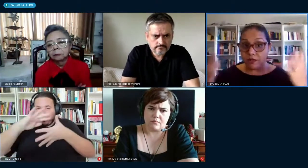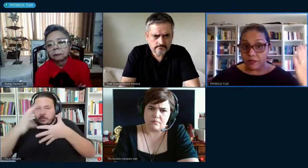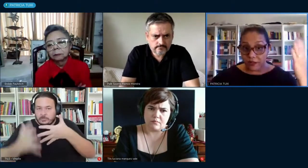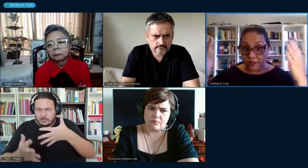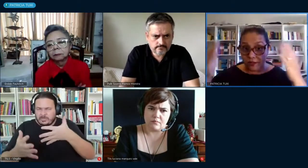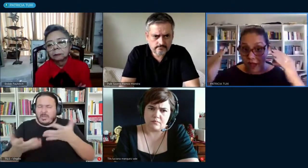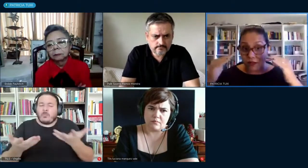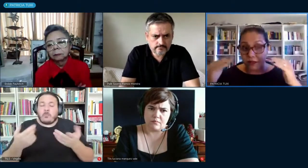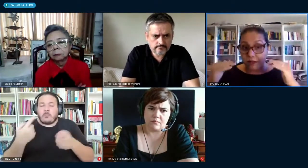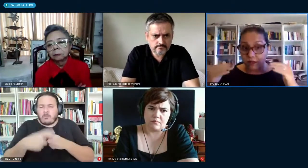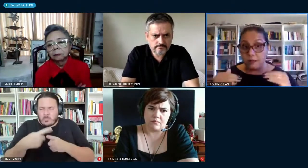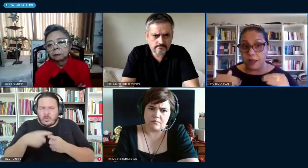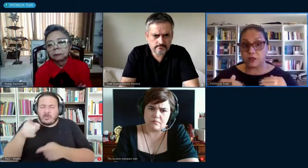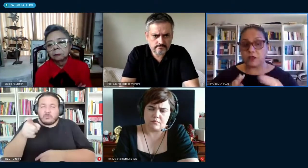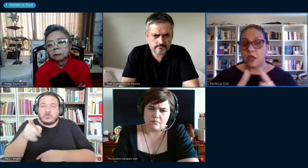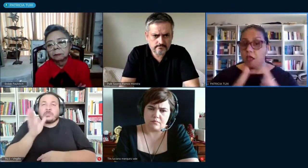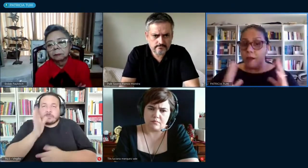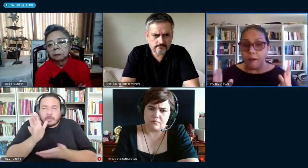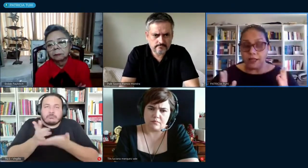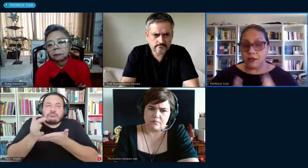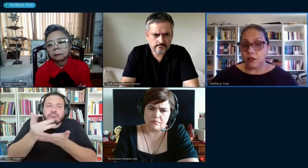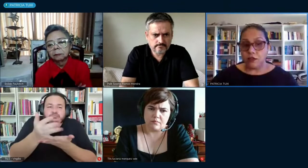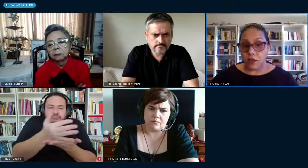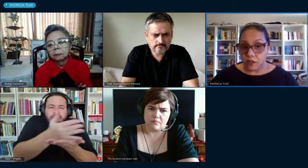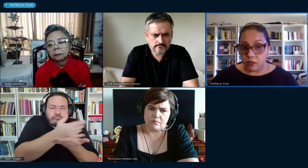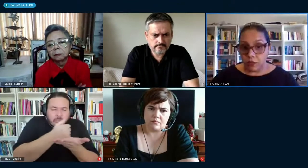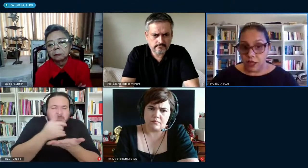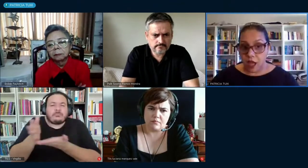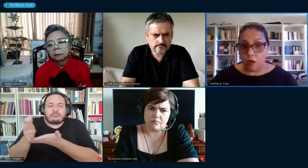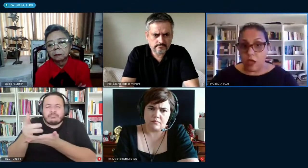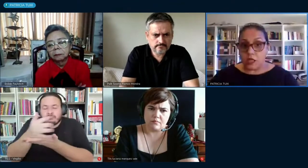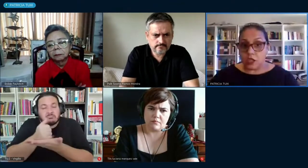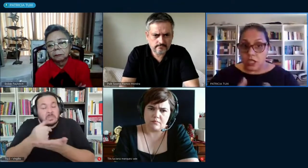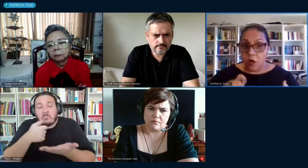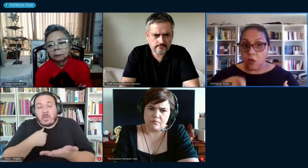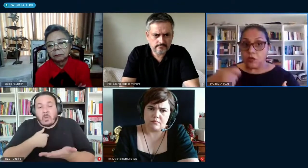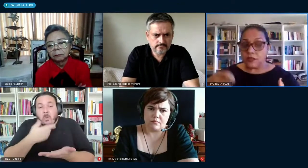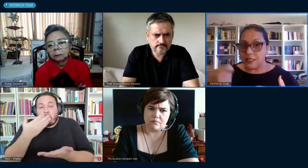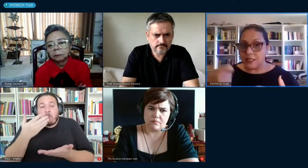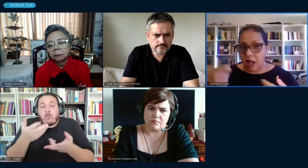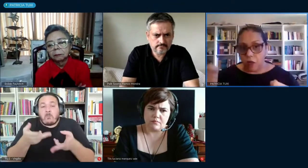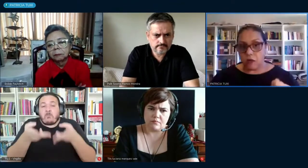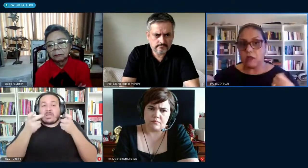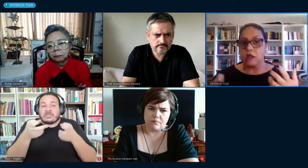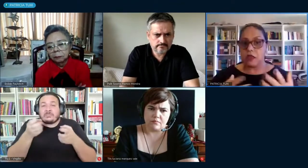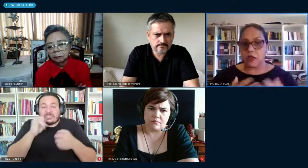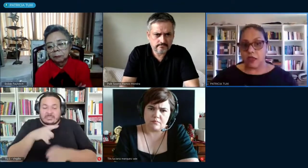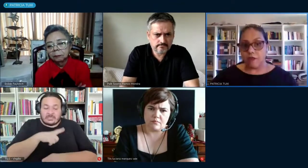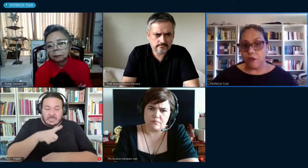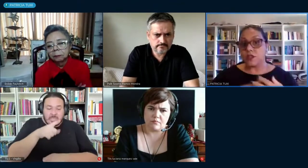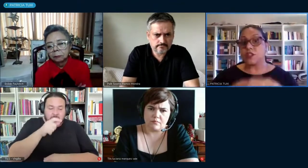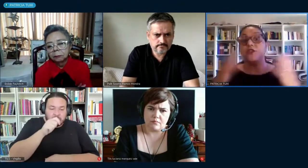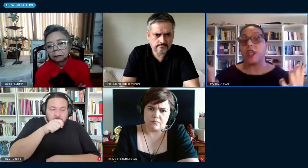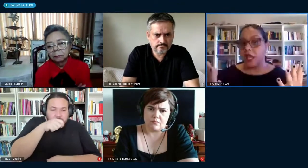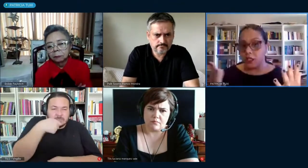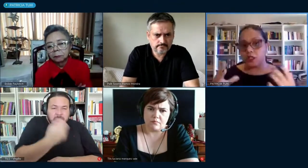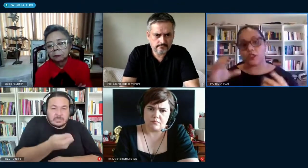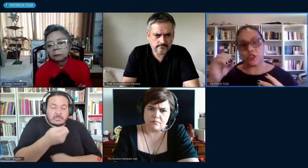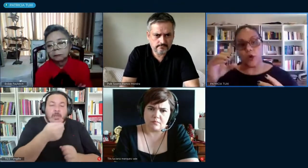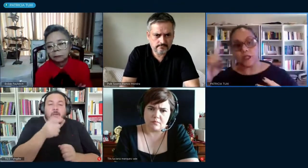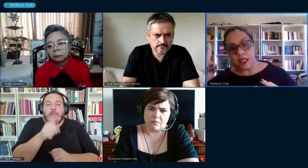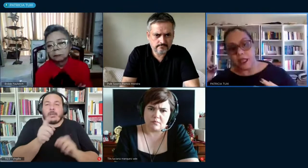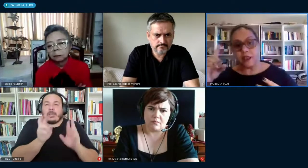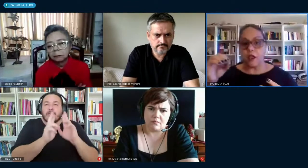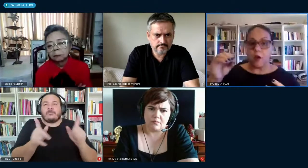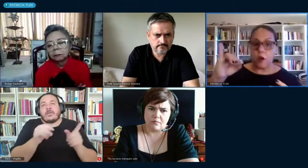bolou? Porque você fez vários levantamentos, mas eu não vi se no final tinha algum sinal que fosse diferente